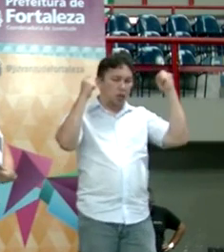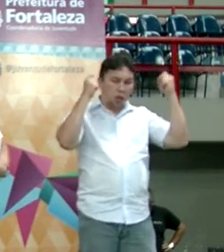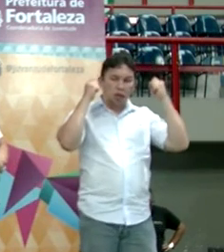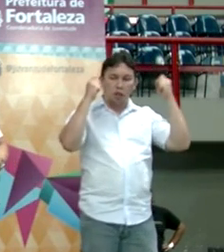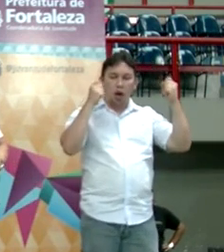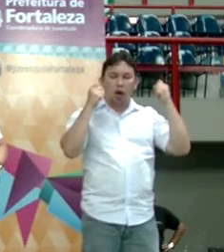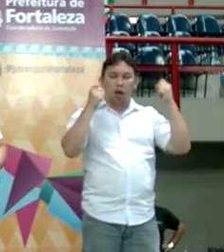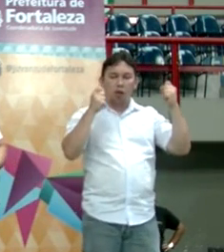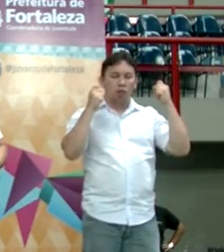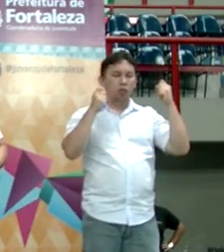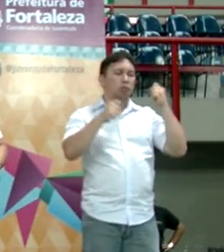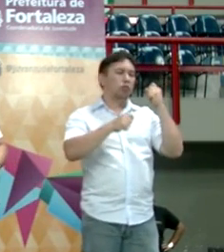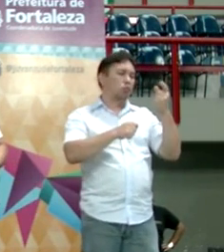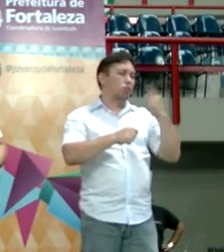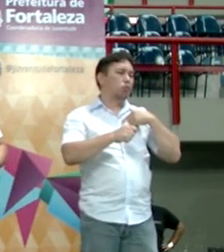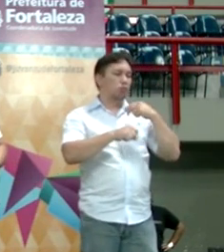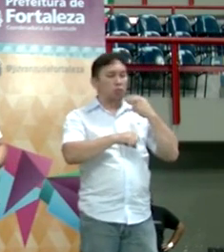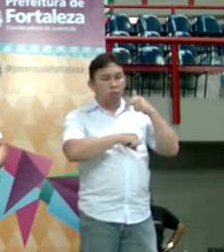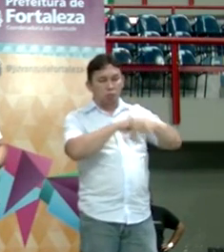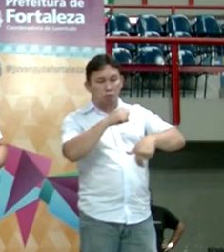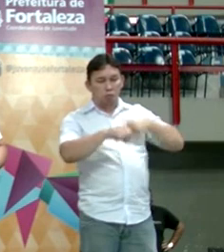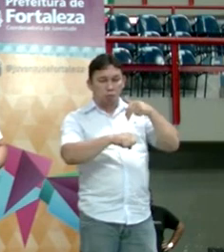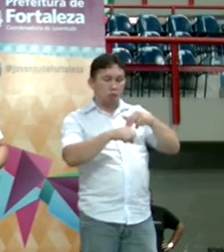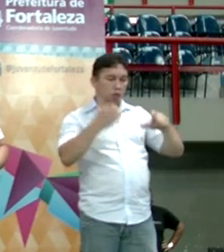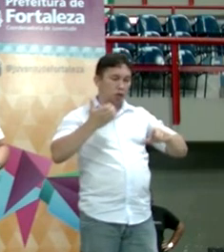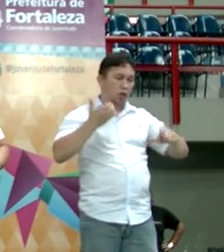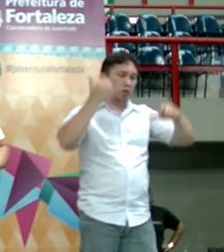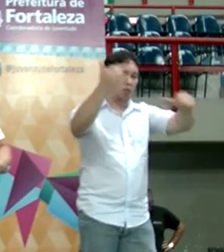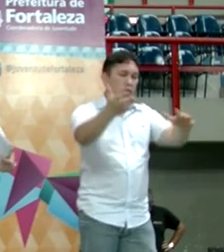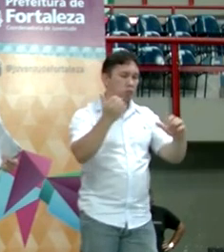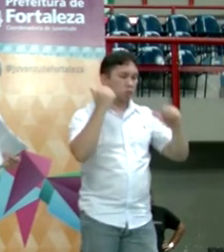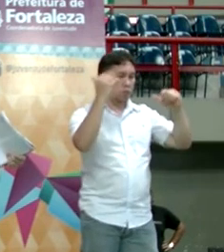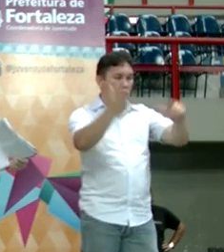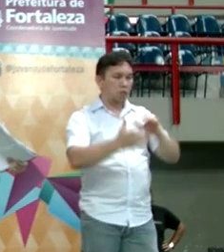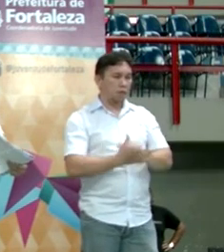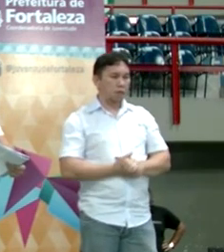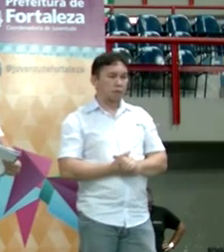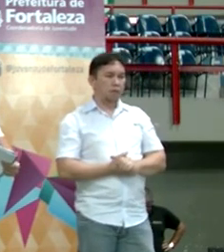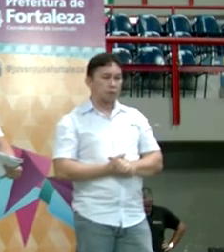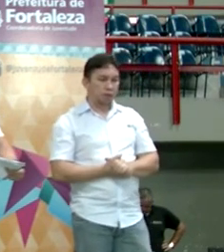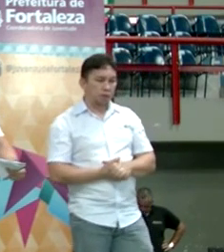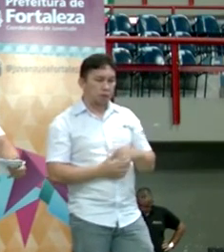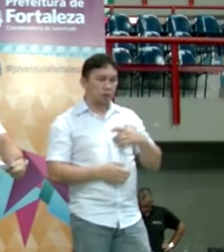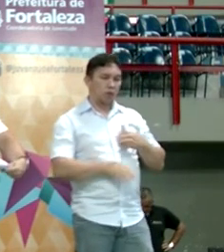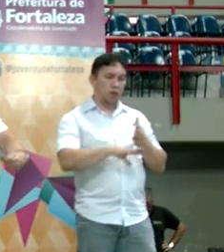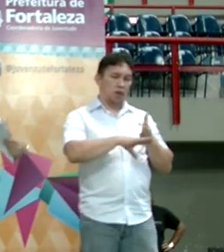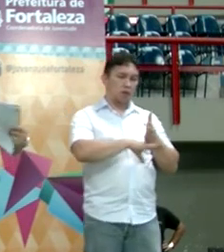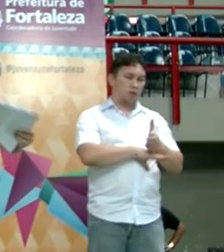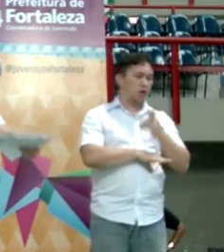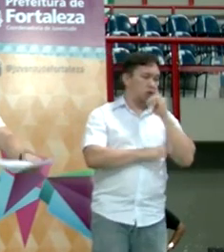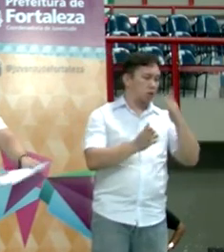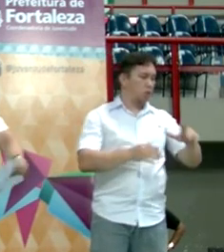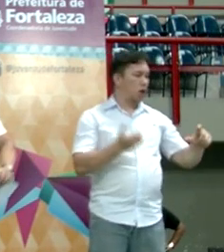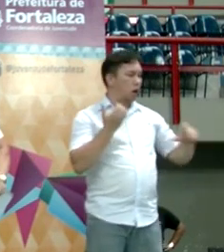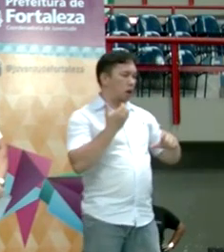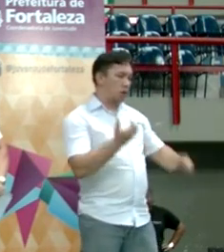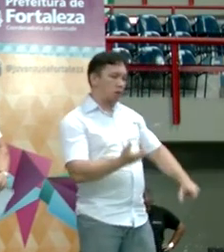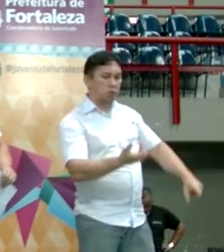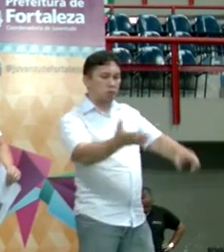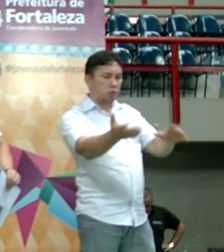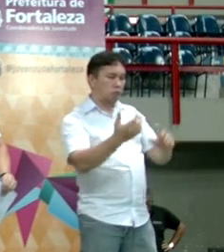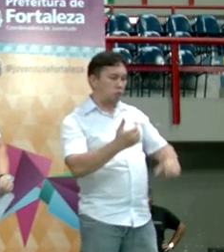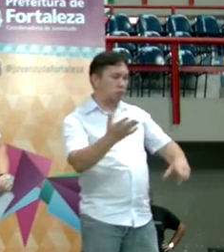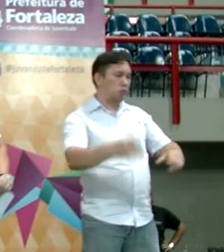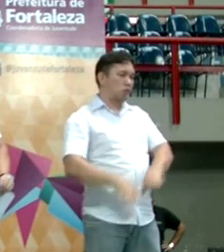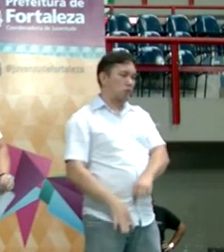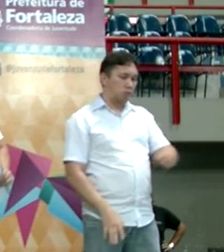campanha nacional de jogar as armas fora. Ele marchou com as pessoas até o mar e pediu para as pessoas jogarem as